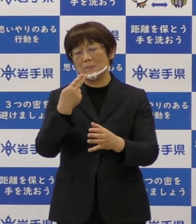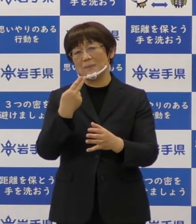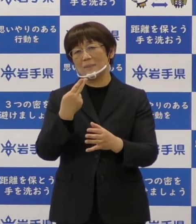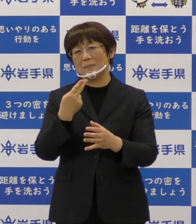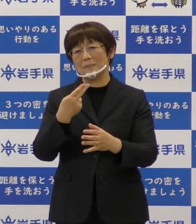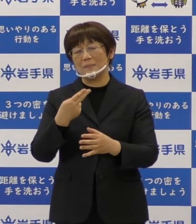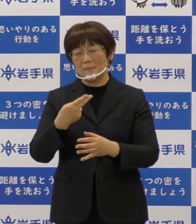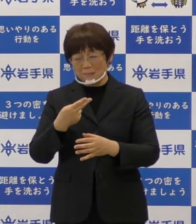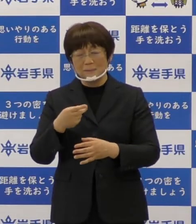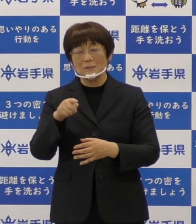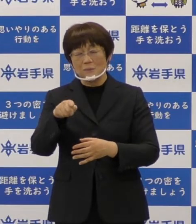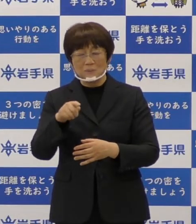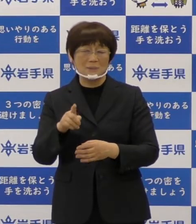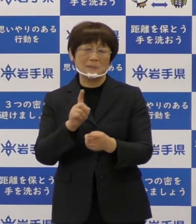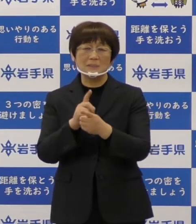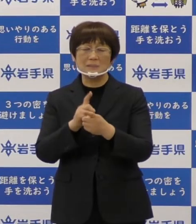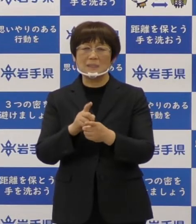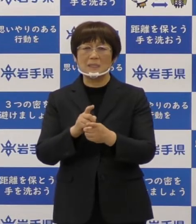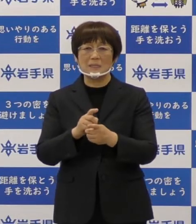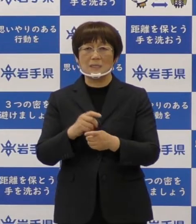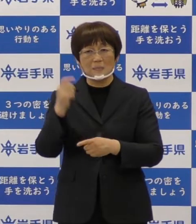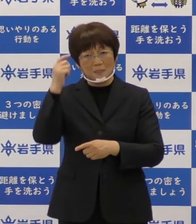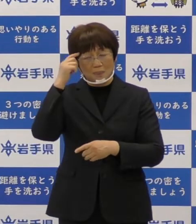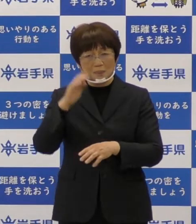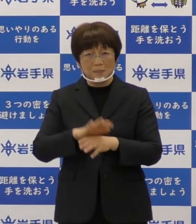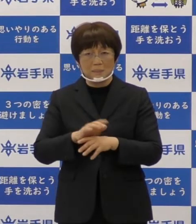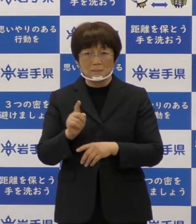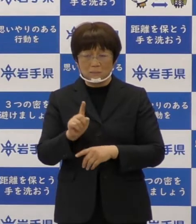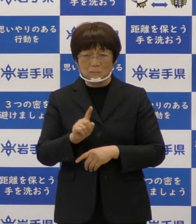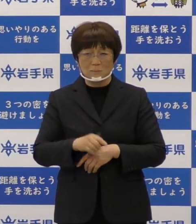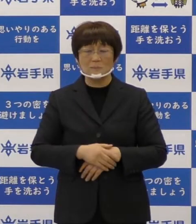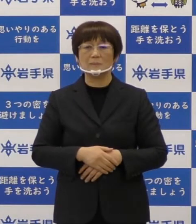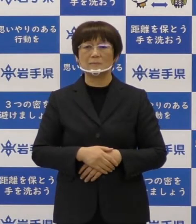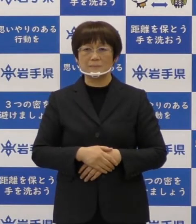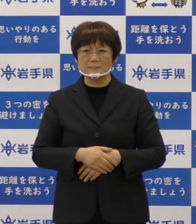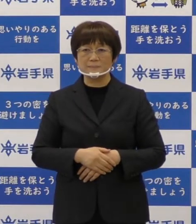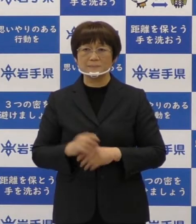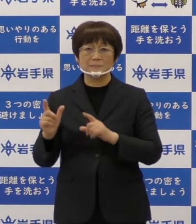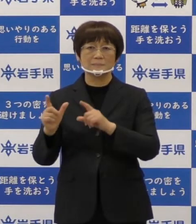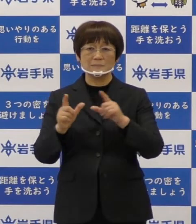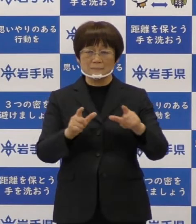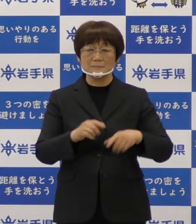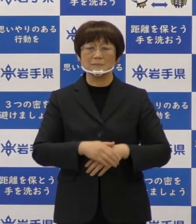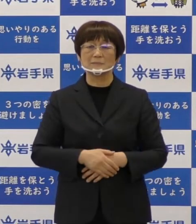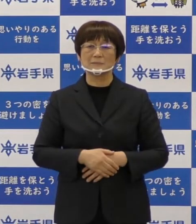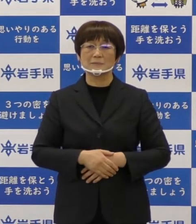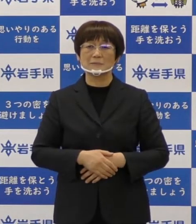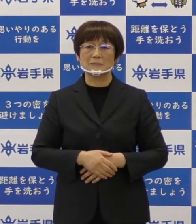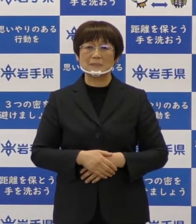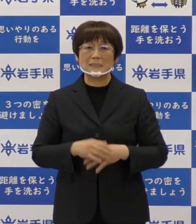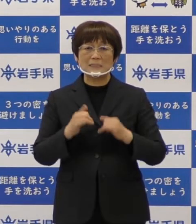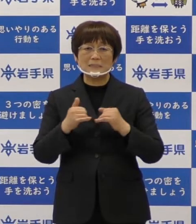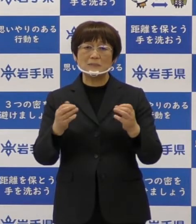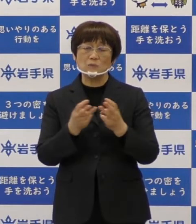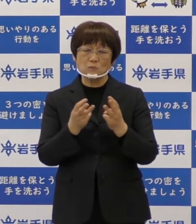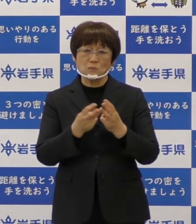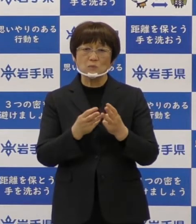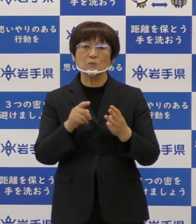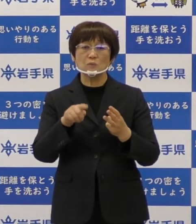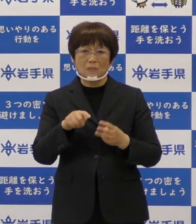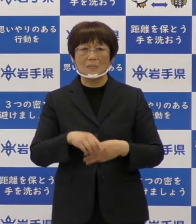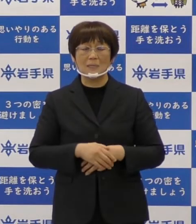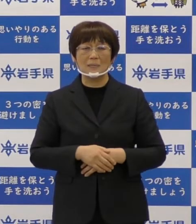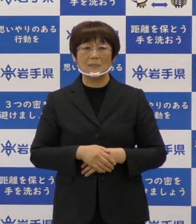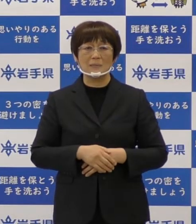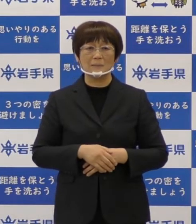この記者会見の場で言った と思いますけど、100